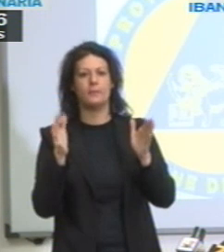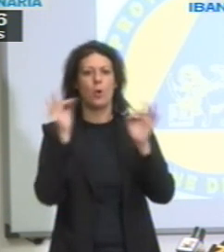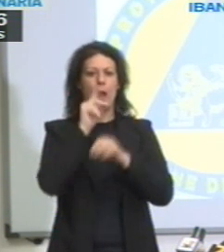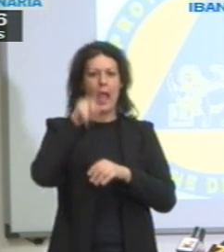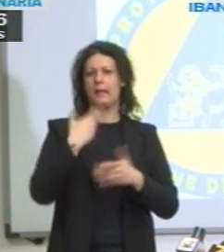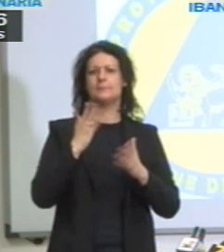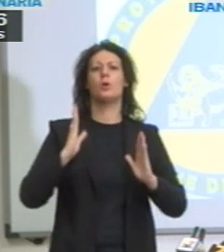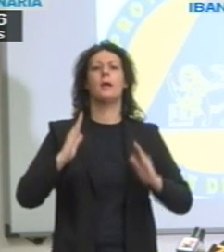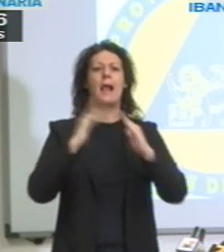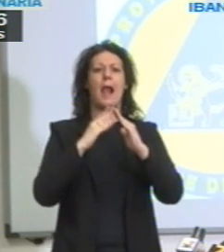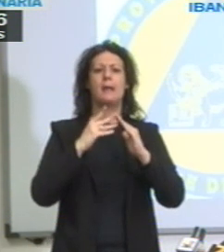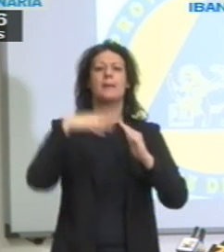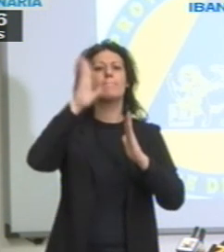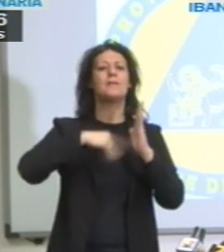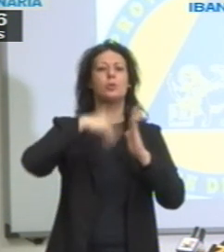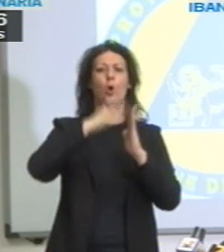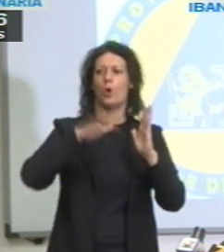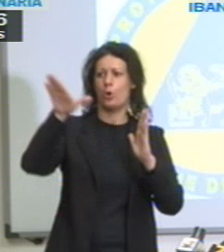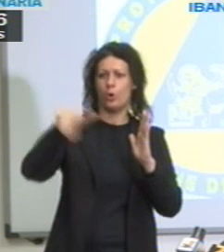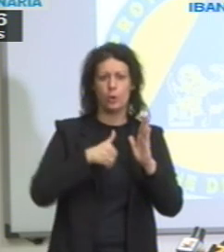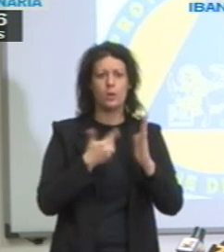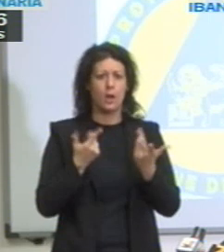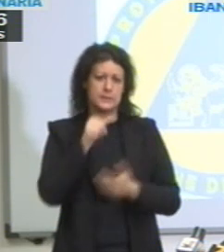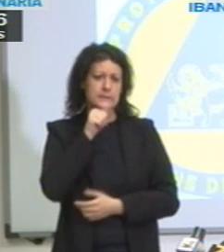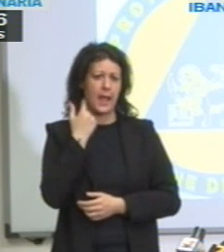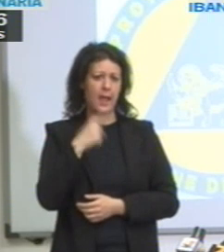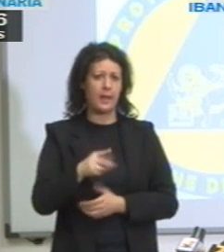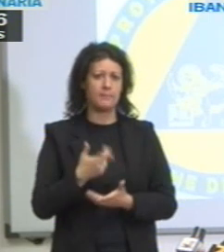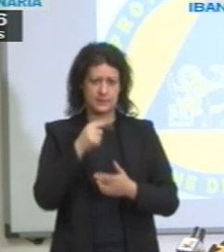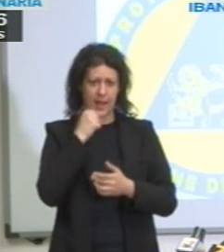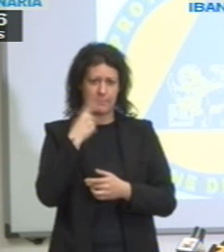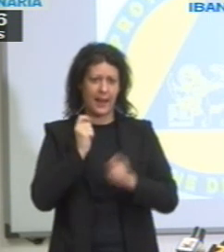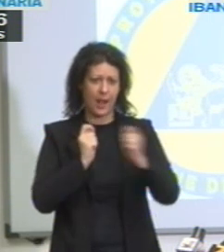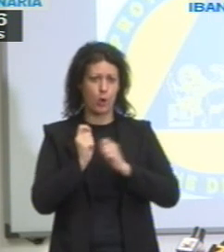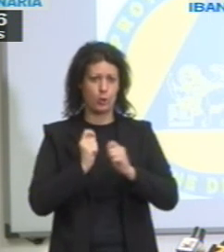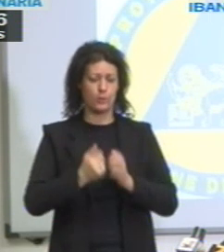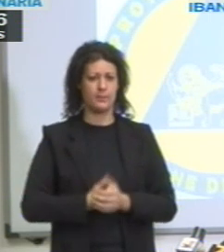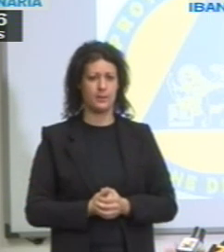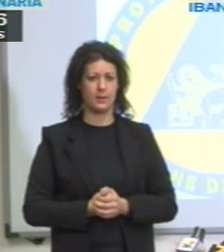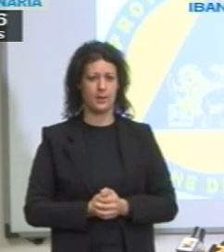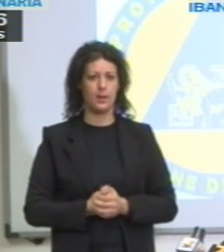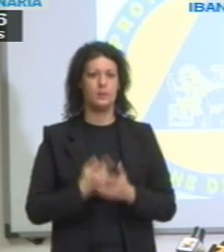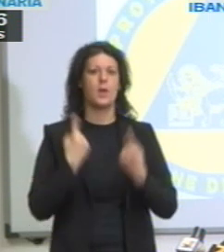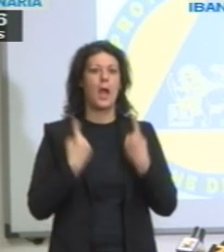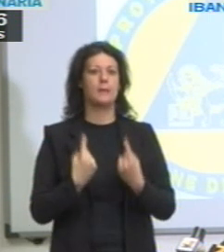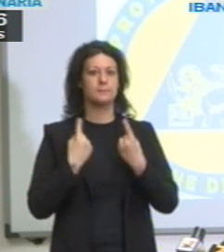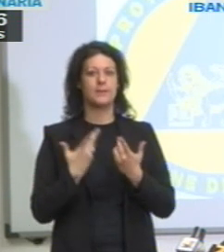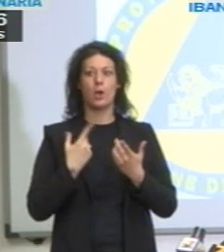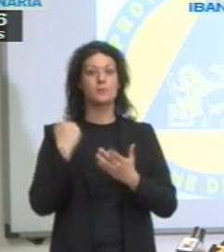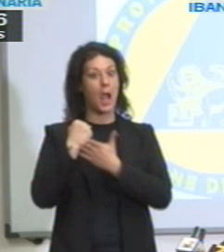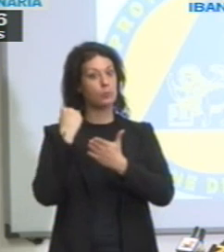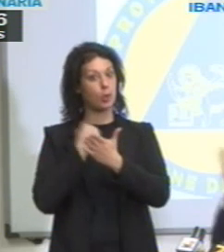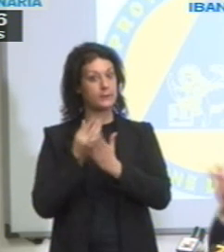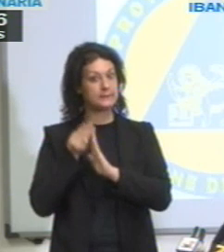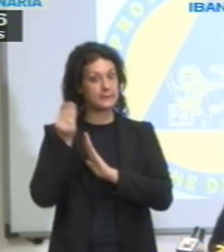pittore a casa, il bianchino a casa, serve, fa economia anche quello, ma bisogna non aspettarsi 3 mesi per avere un'autorizzazione,